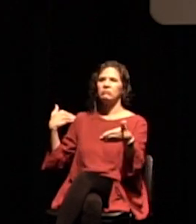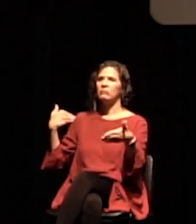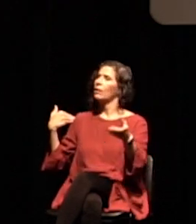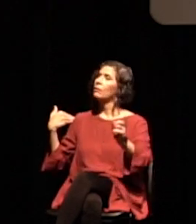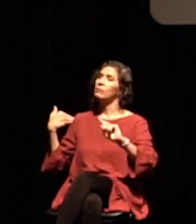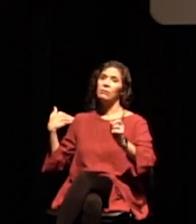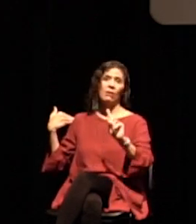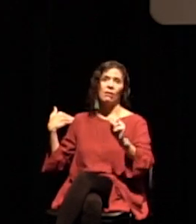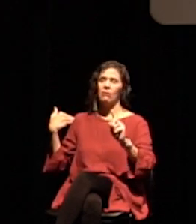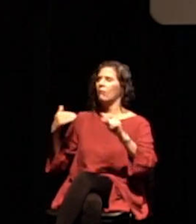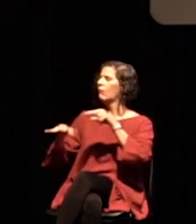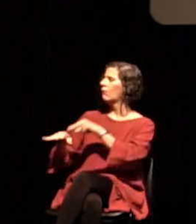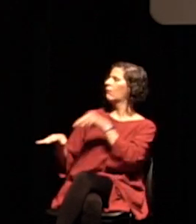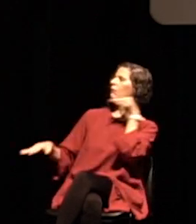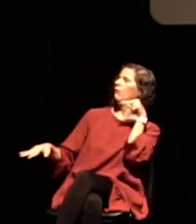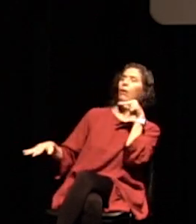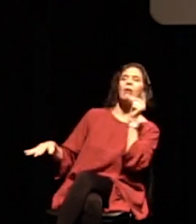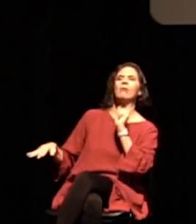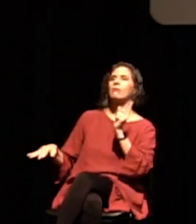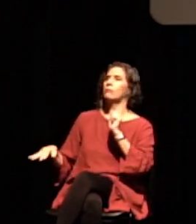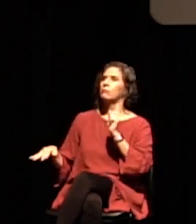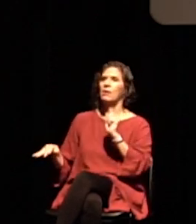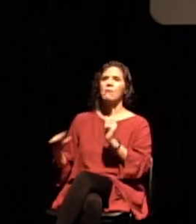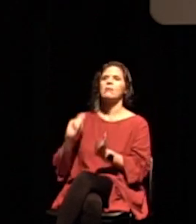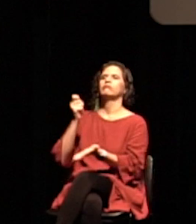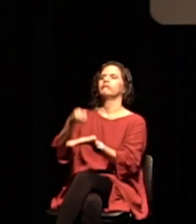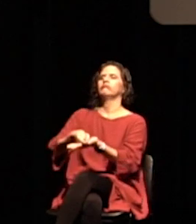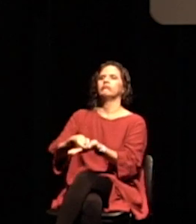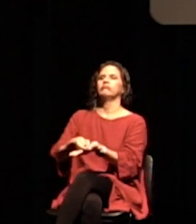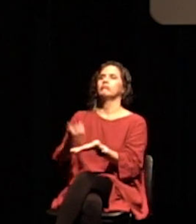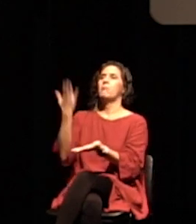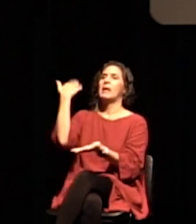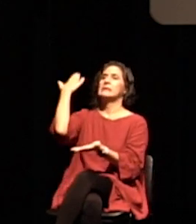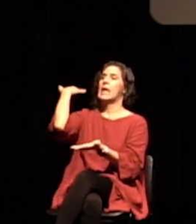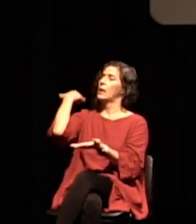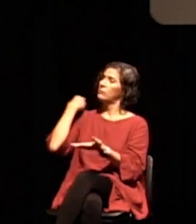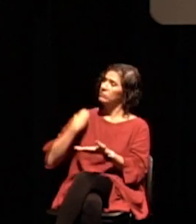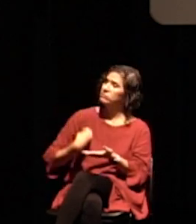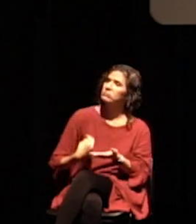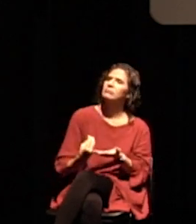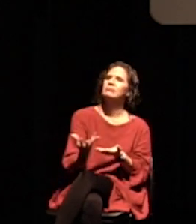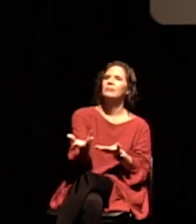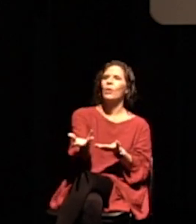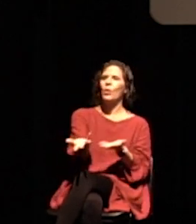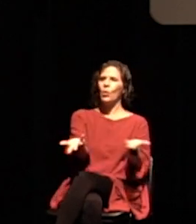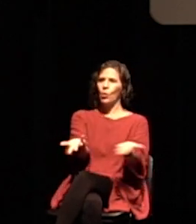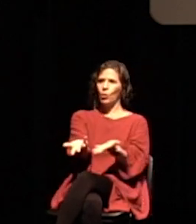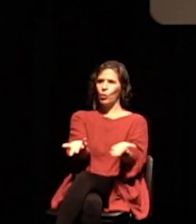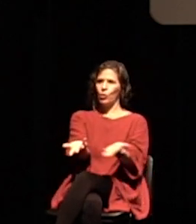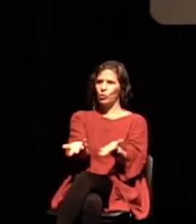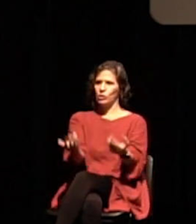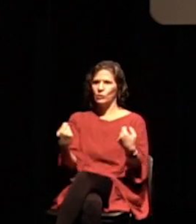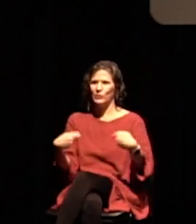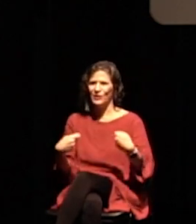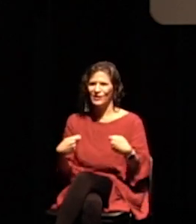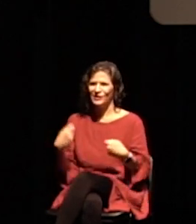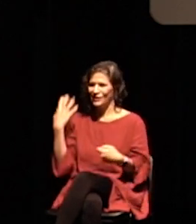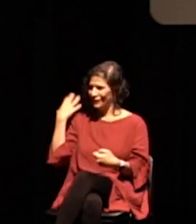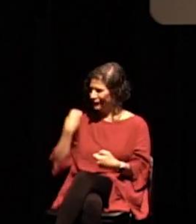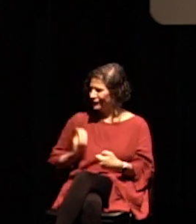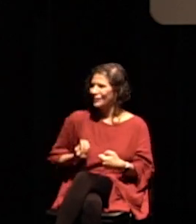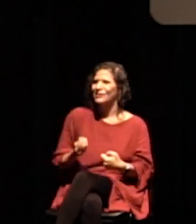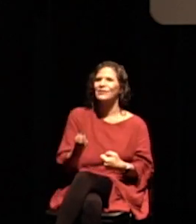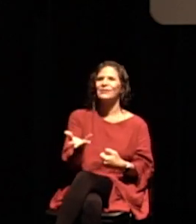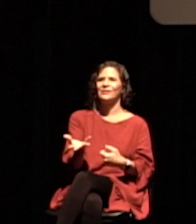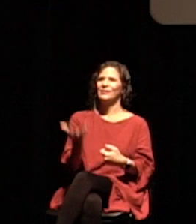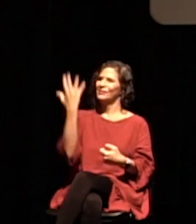uma exposição que obriga, que insta o passado a se pronunciar para o presente, pelo presente, com a